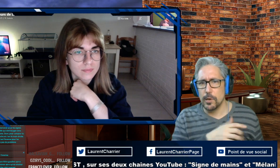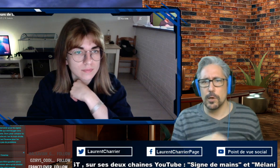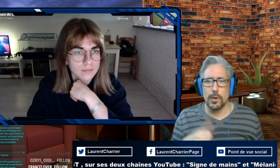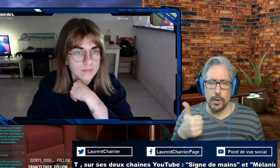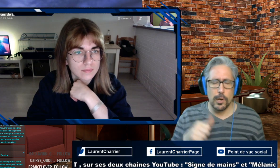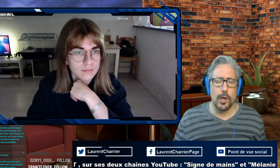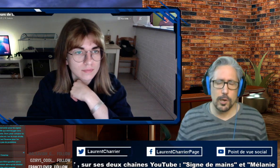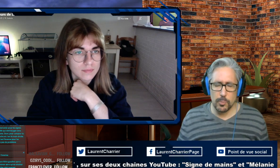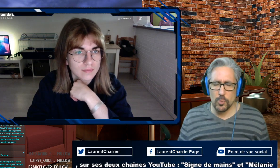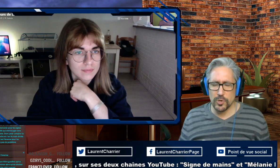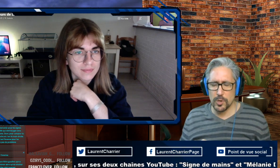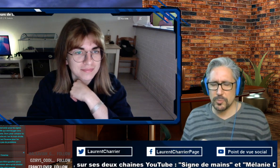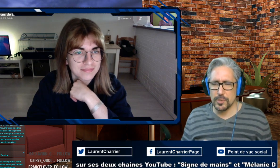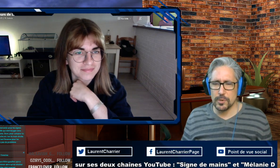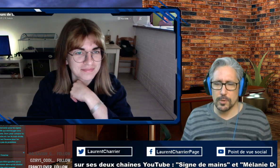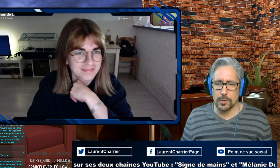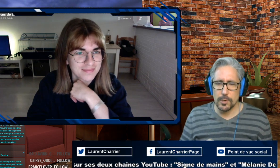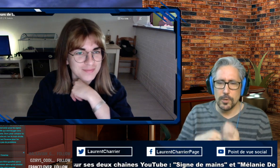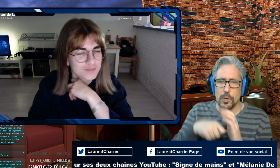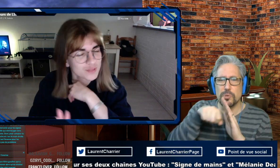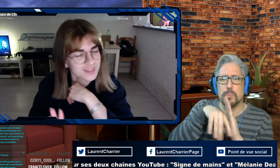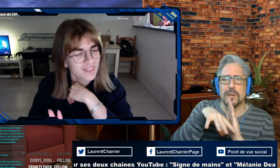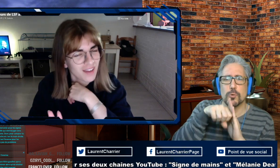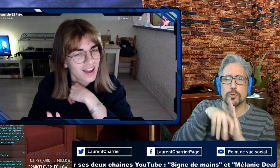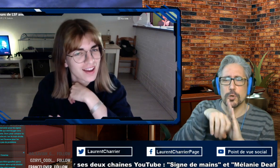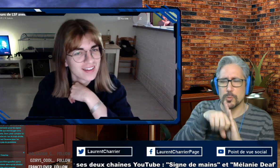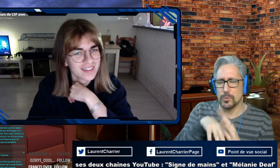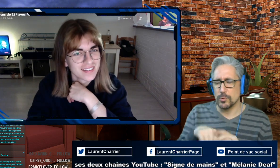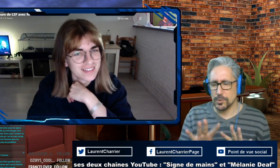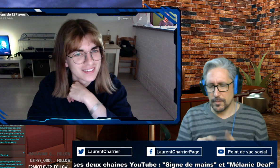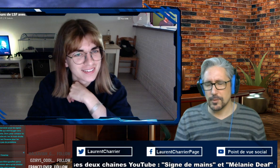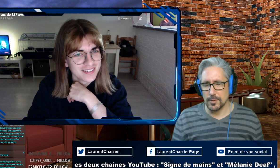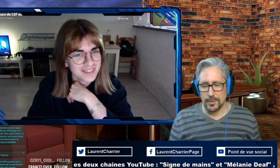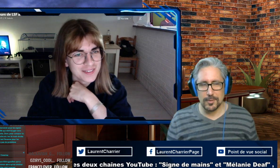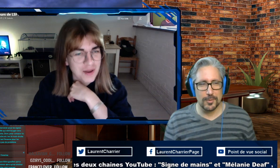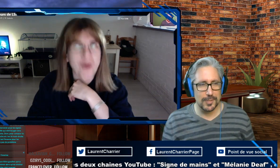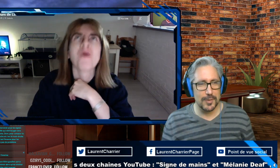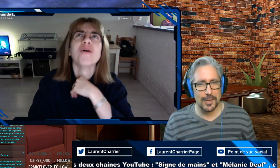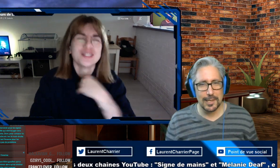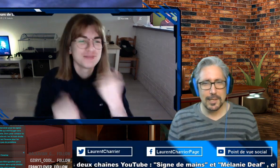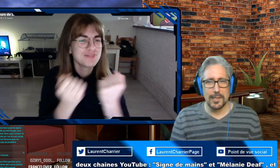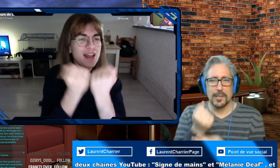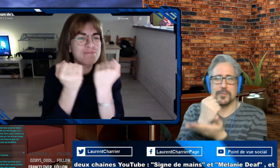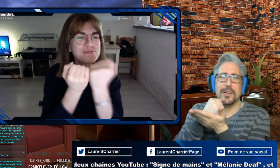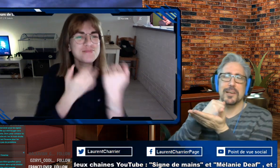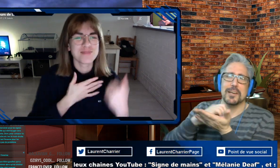Mélanie, elle apprend bien, puis c'est pas trop cher.